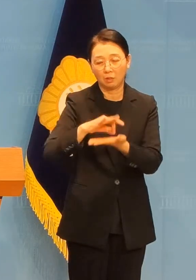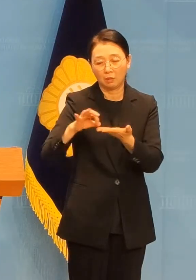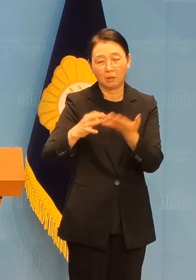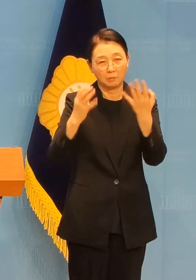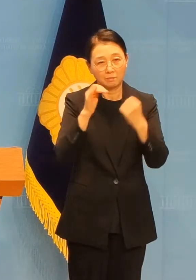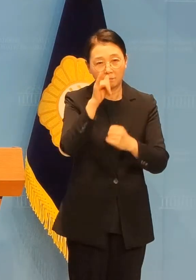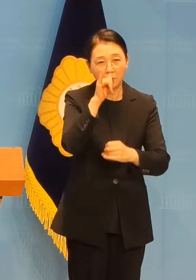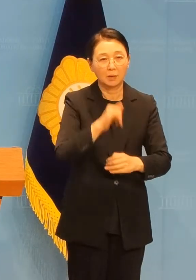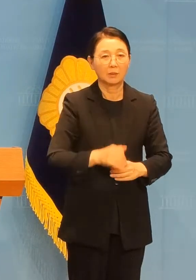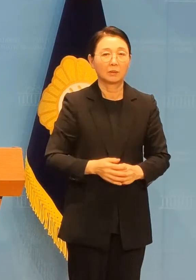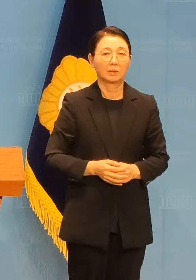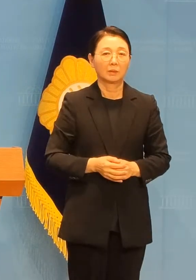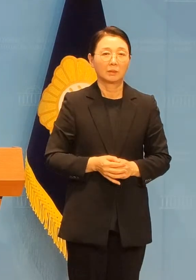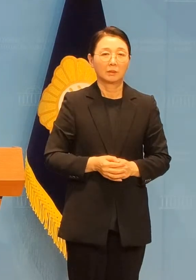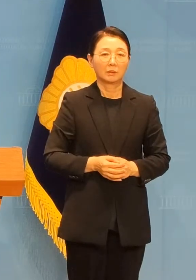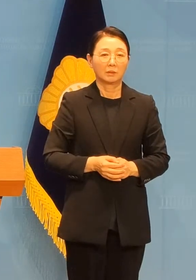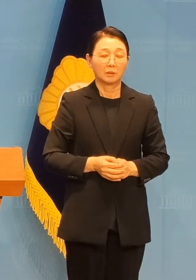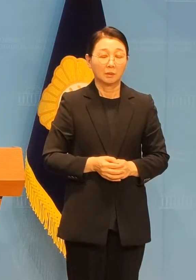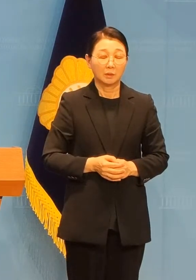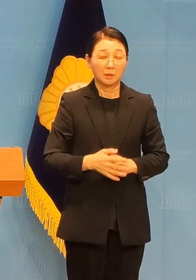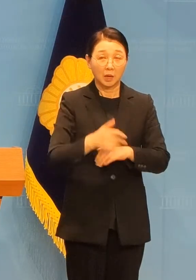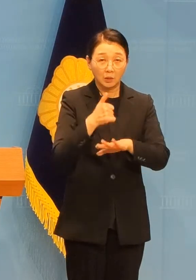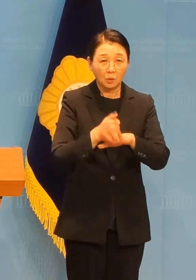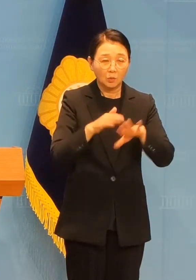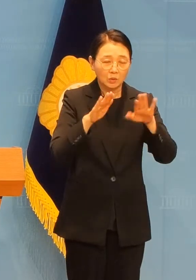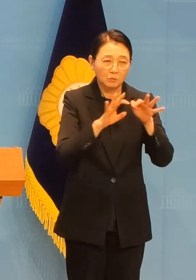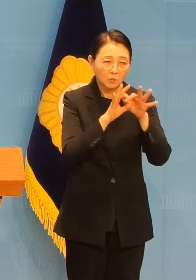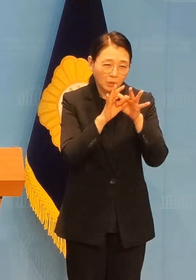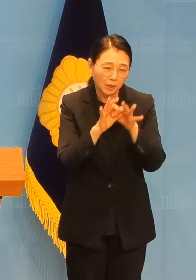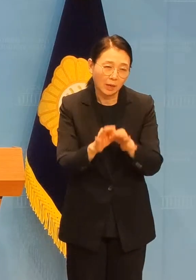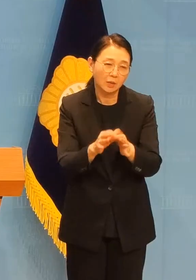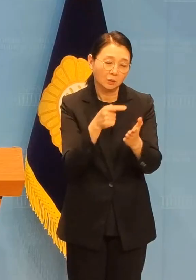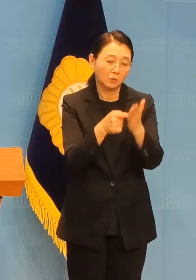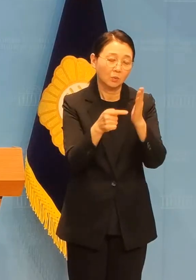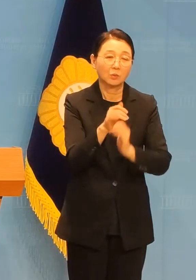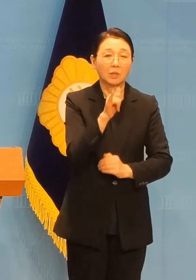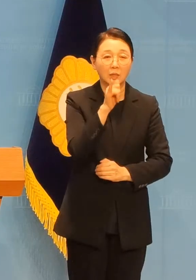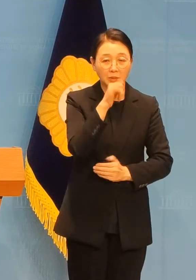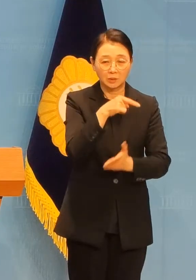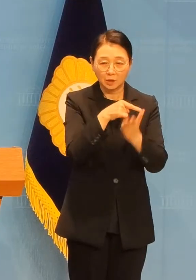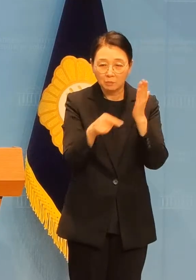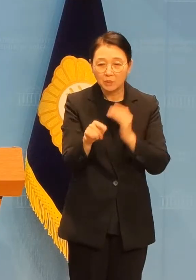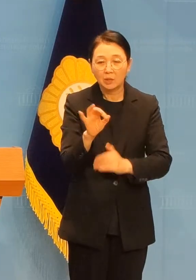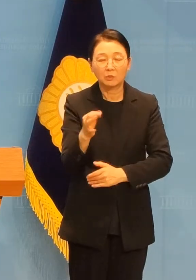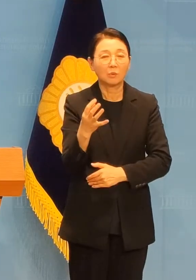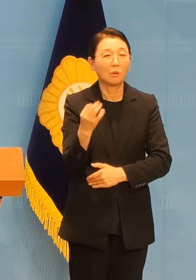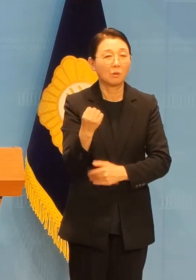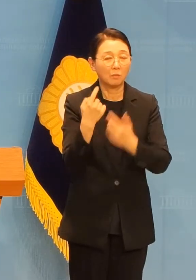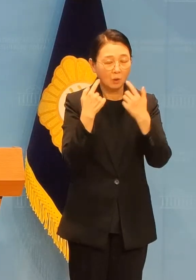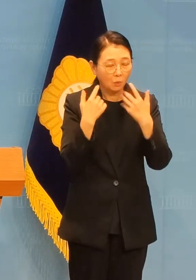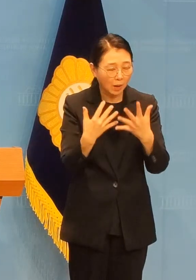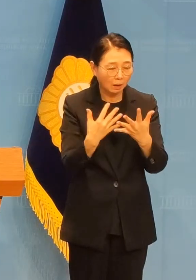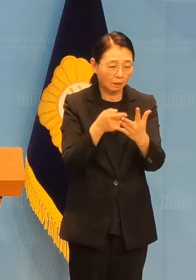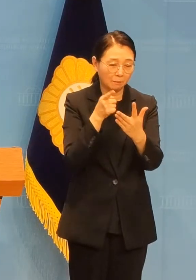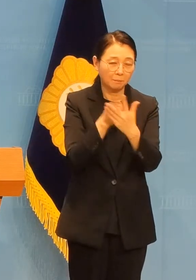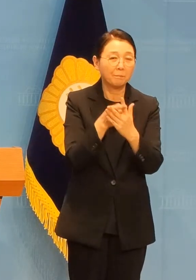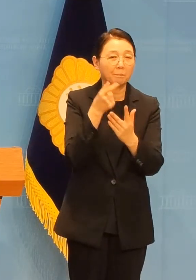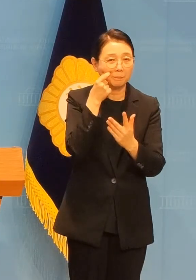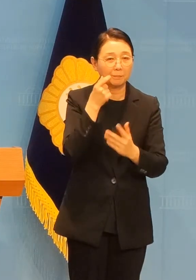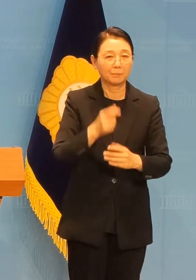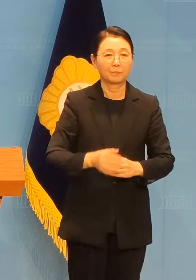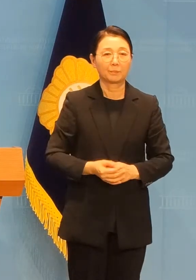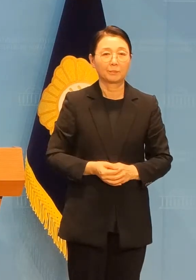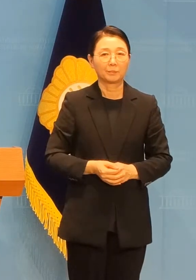남겼습니다. 그 후유증은 지금도 계속되고 있으며 피해 규모조차 정확히 가늠하기 어려운